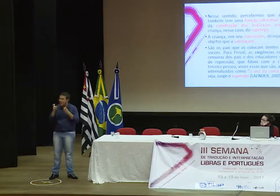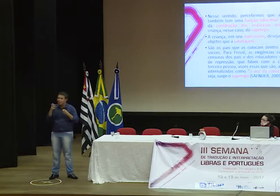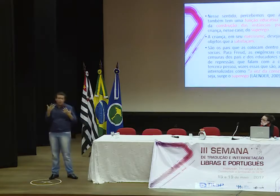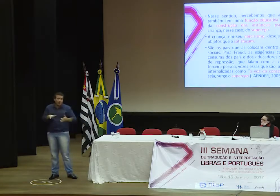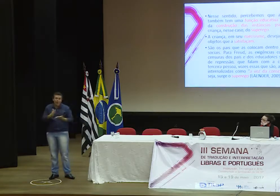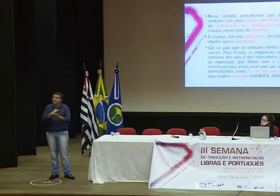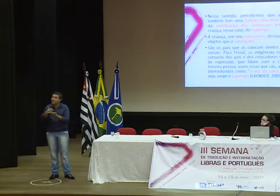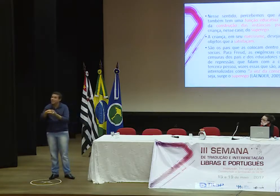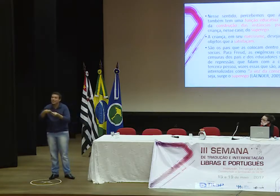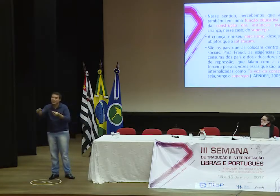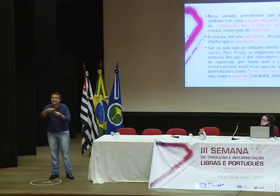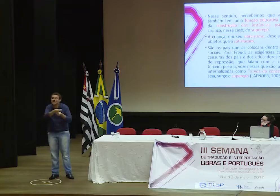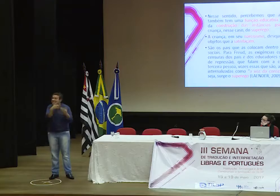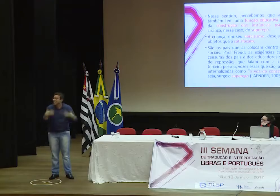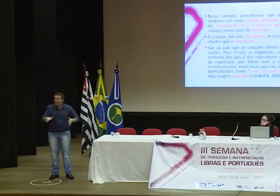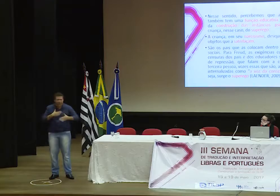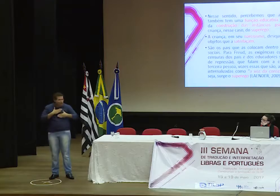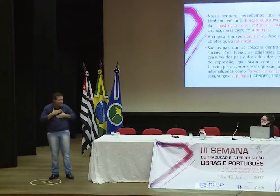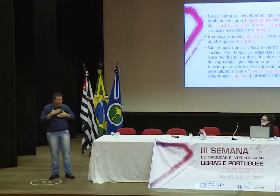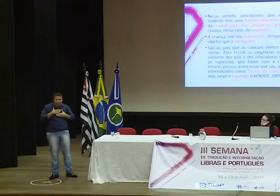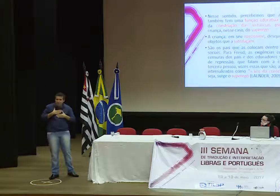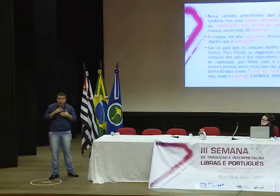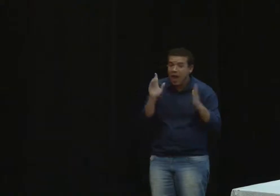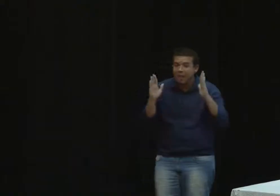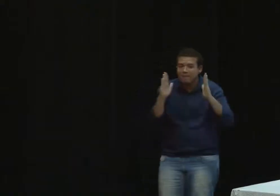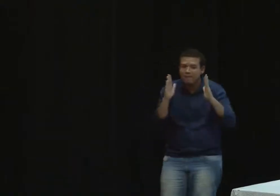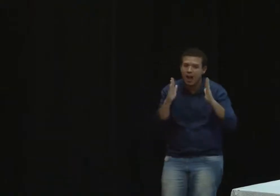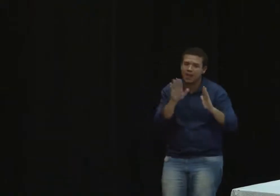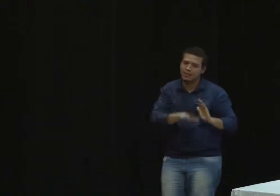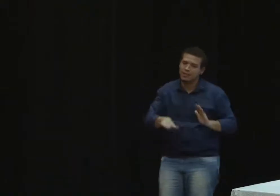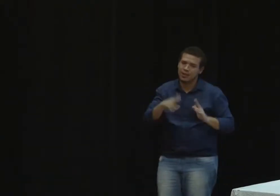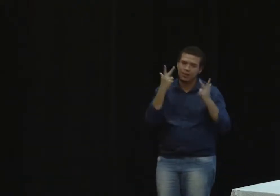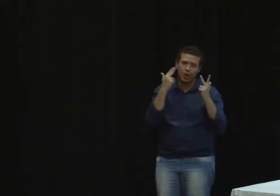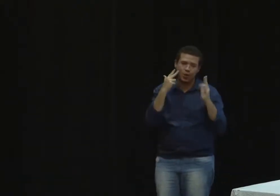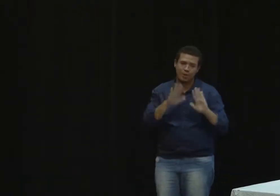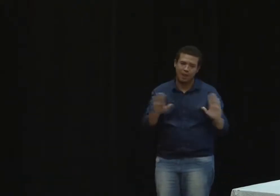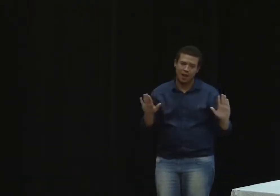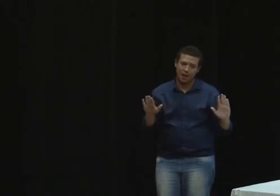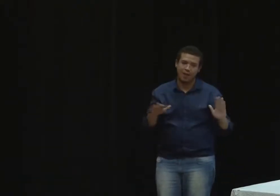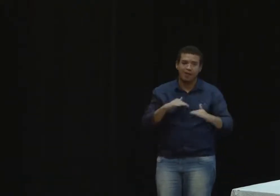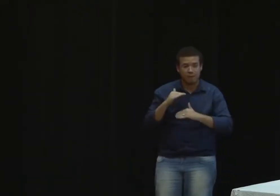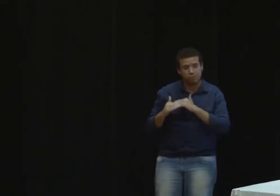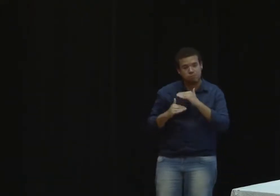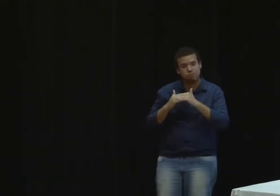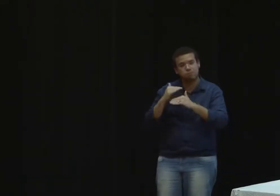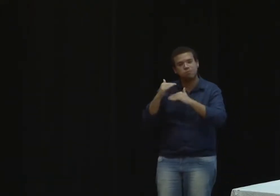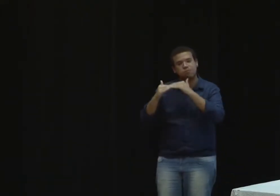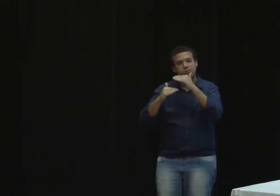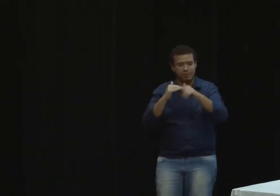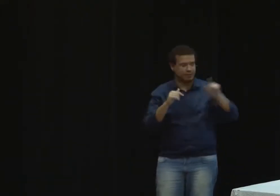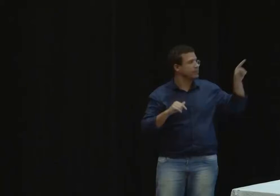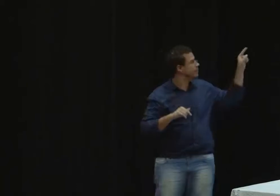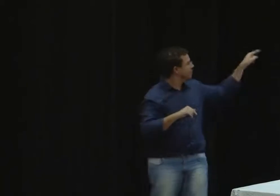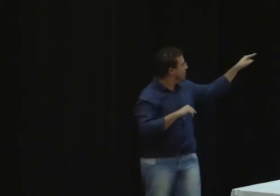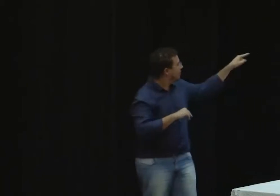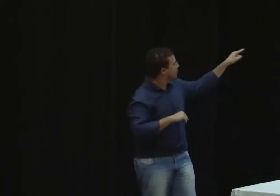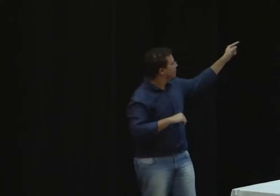coisas. Não querer dividir as coisas. Tudo é meu. Isso é natural dessa fase da